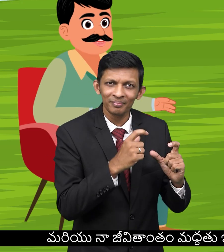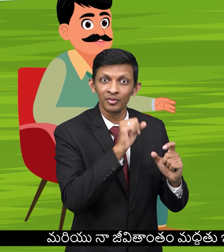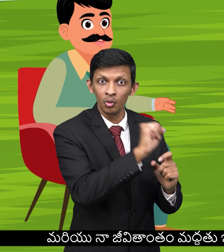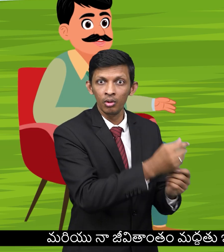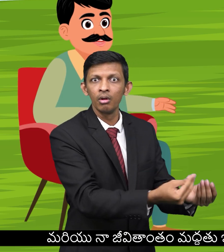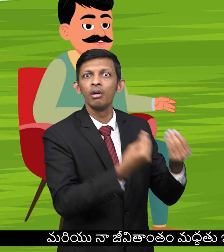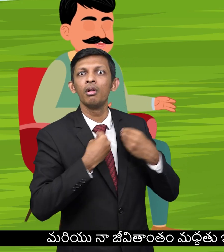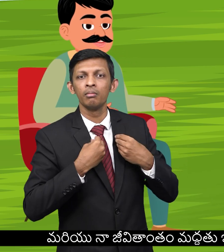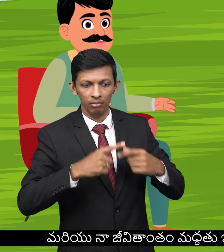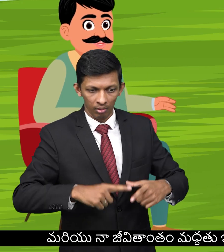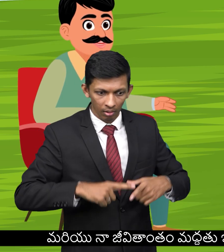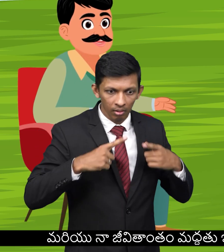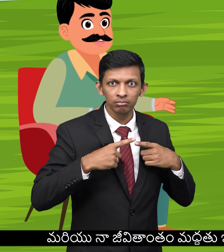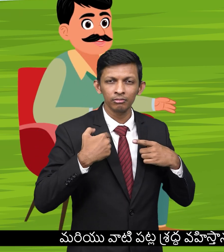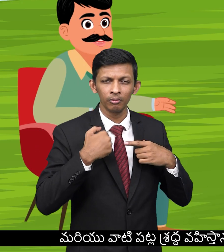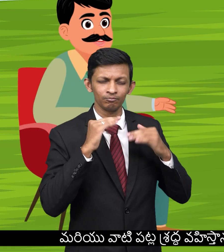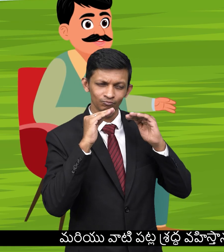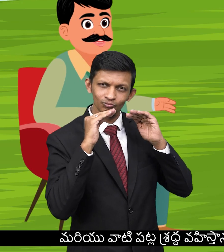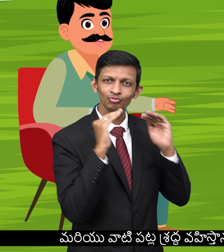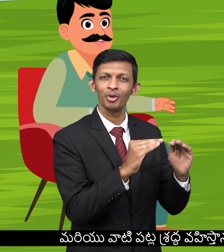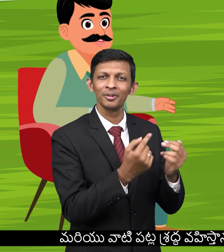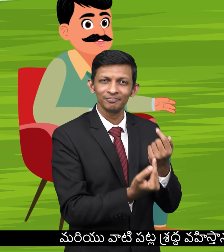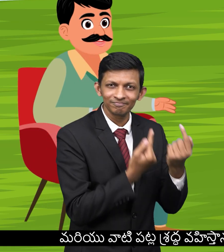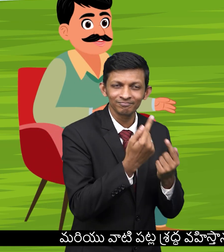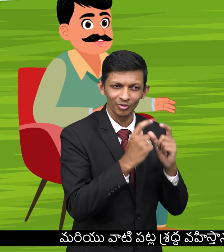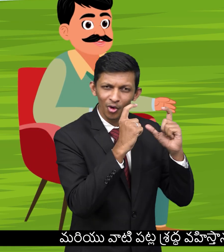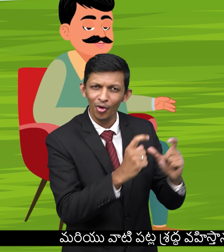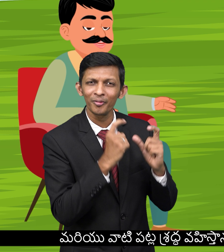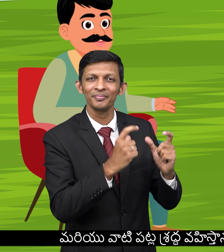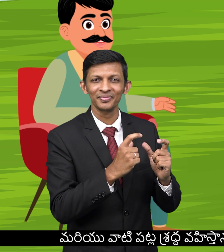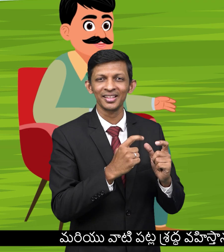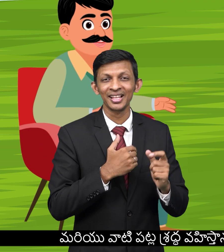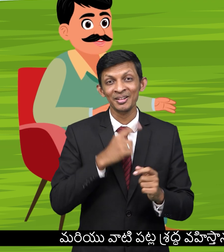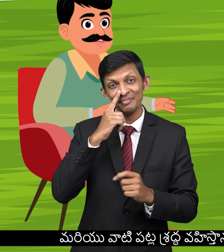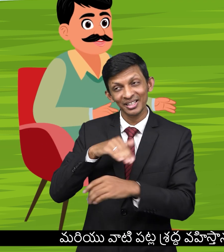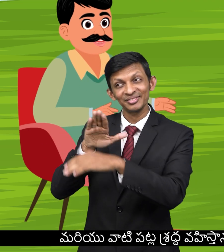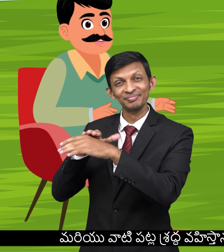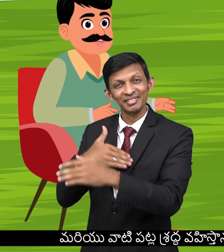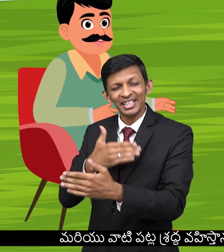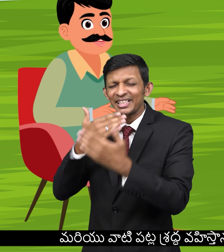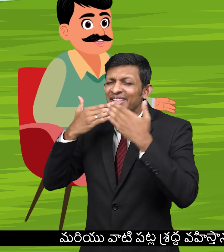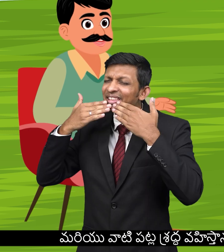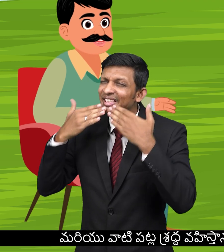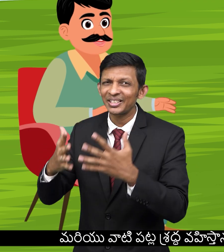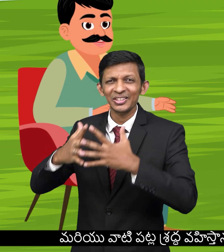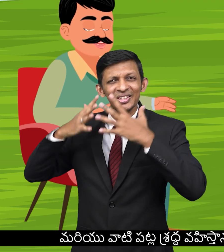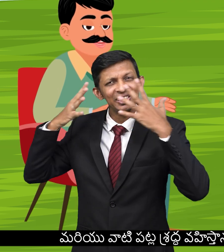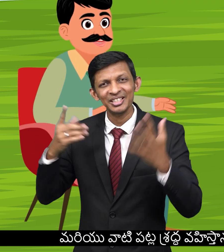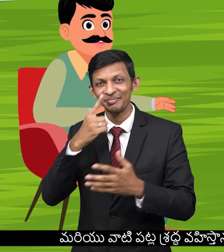మొక్కలను నేను ప్రేమిస్తానని మరియు వాటి పట్ల శ్రద్ధ వహిస్తానని నేను మీకు హామీ